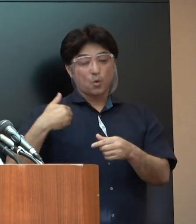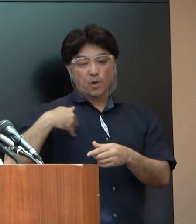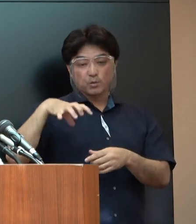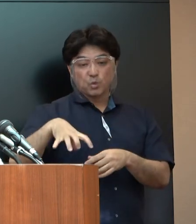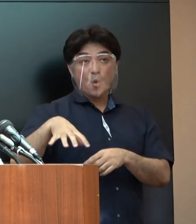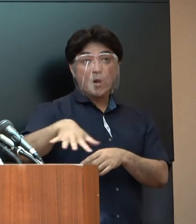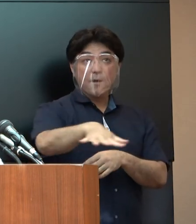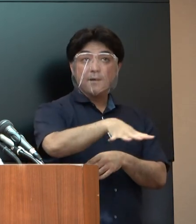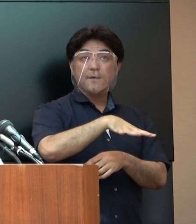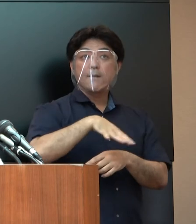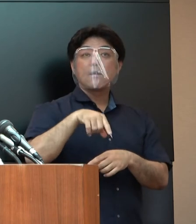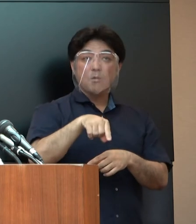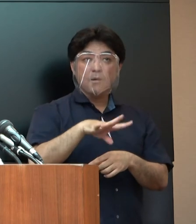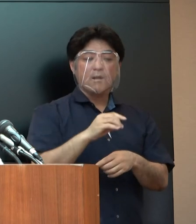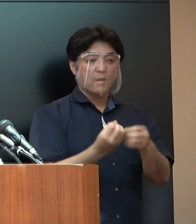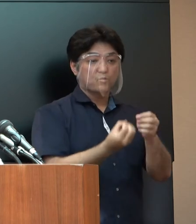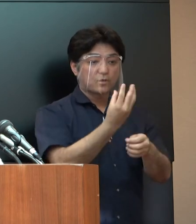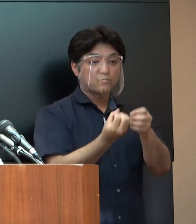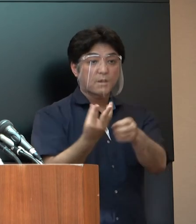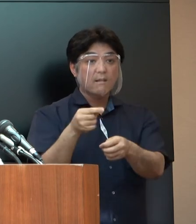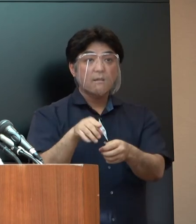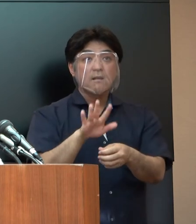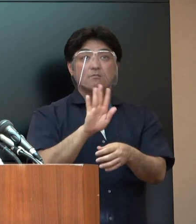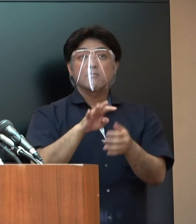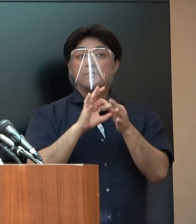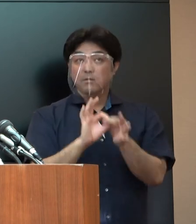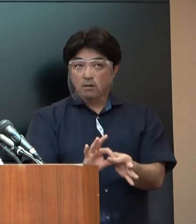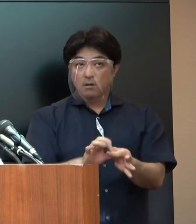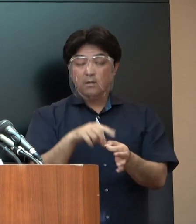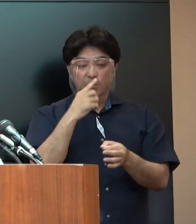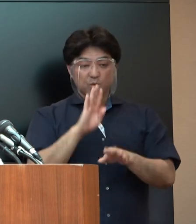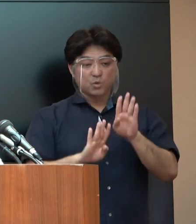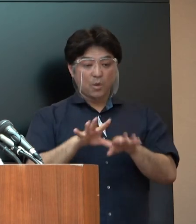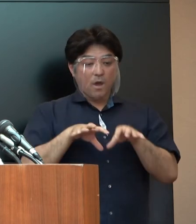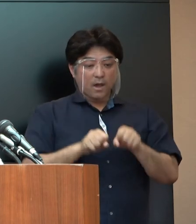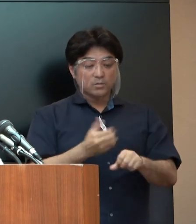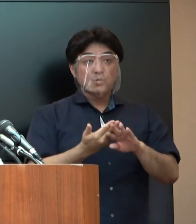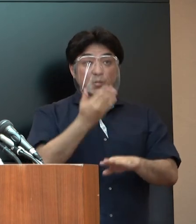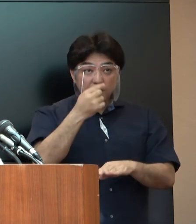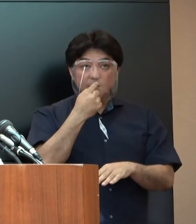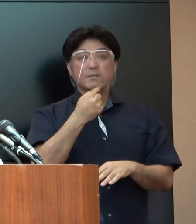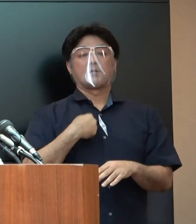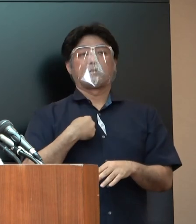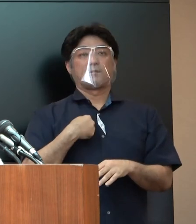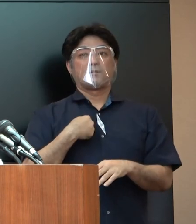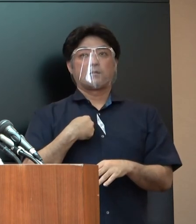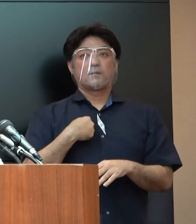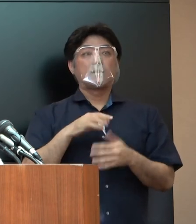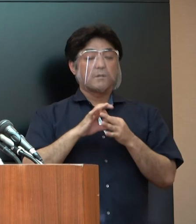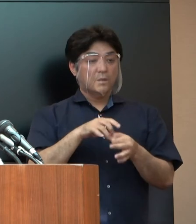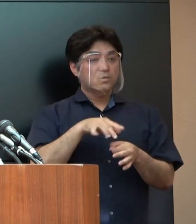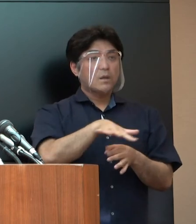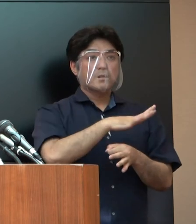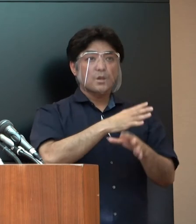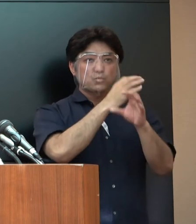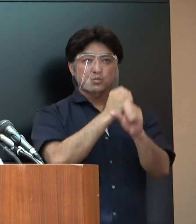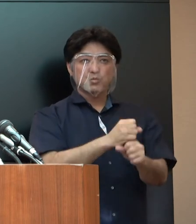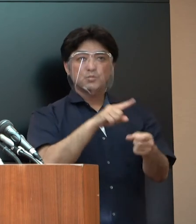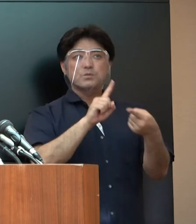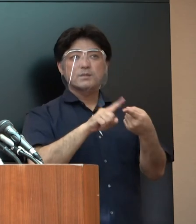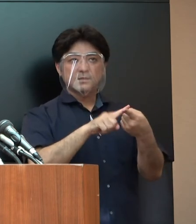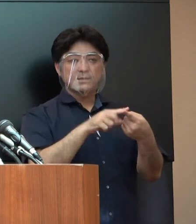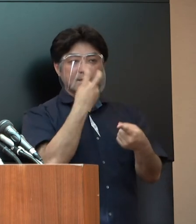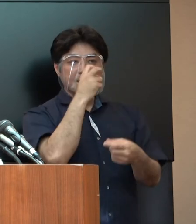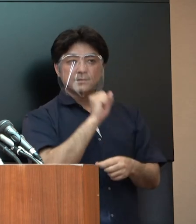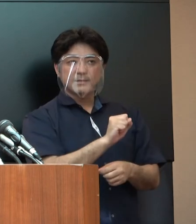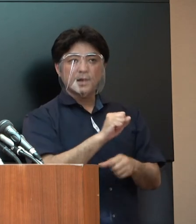管内であるとか、ある程度そのクラスターが発生するという状況も捉えられていますので、そこを集中的にやっぱり検